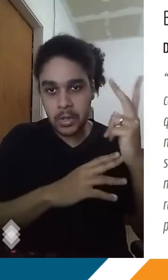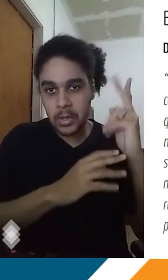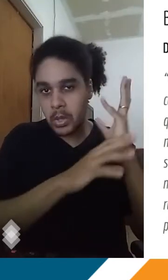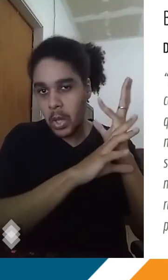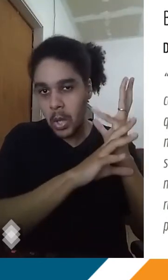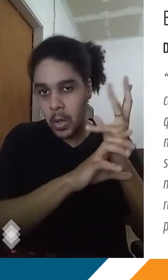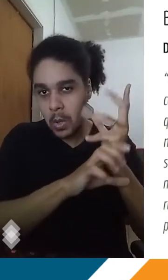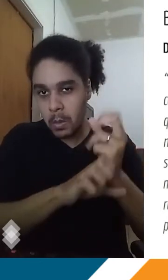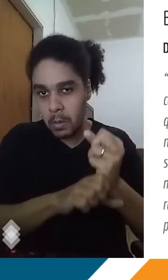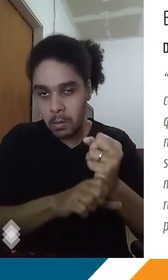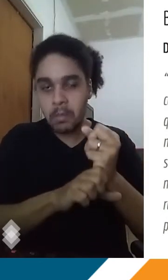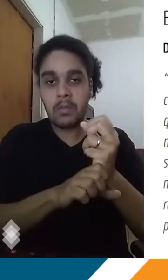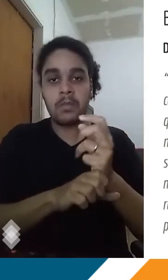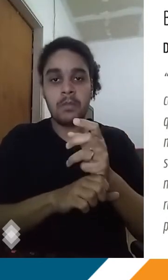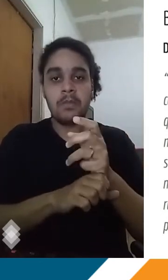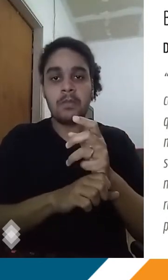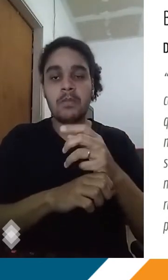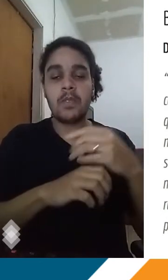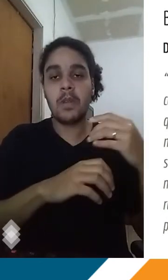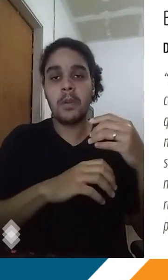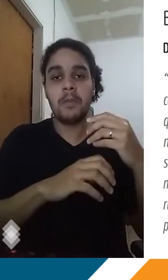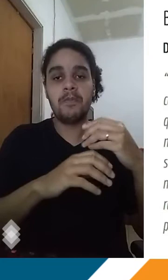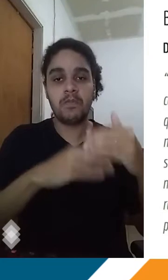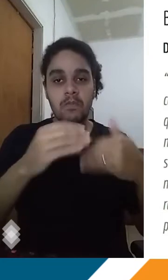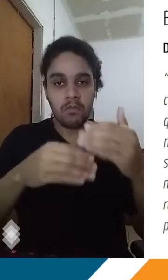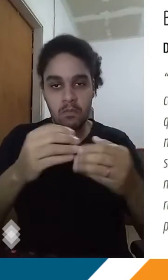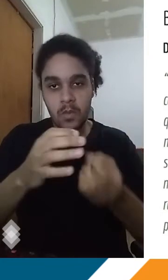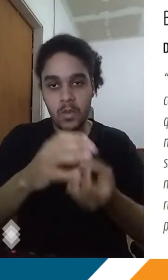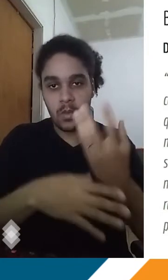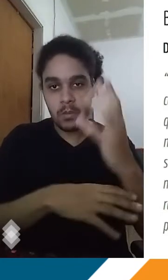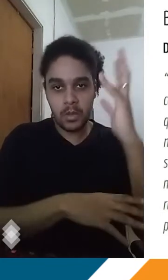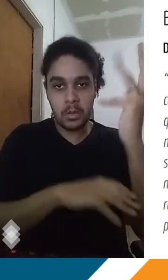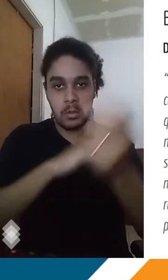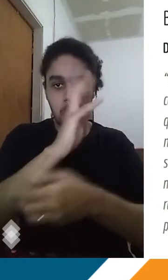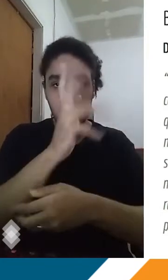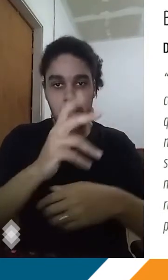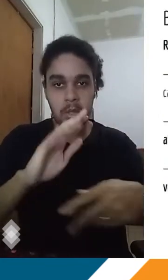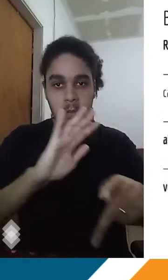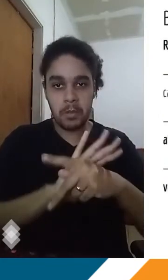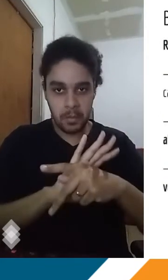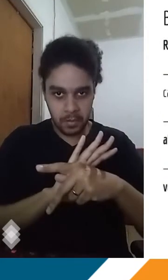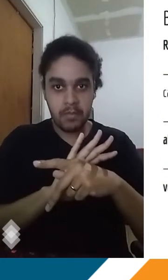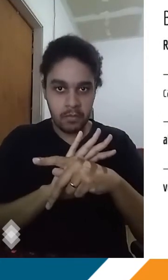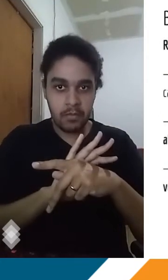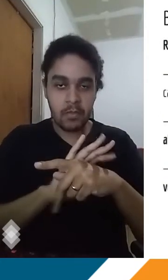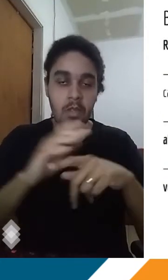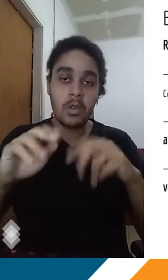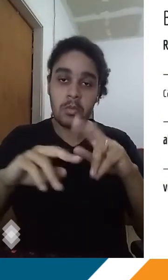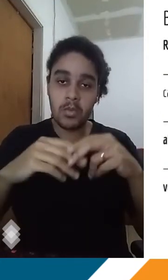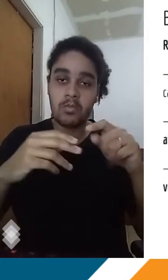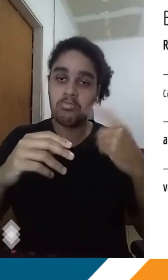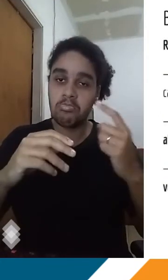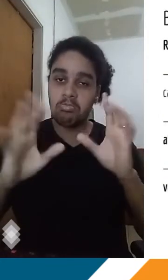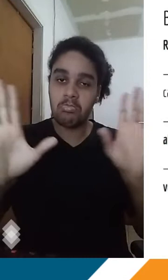mesmos processos de formação da paisagem, resultando em uma diversidade própria. Portanto, a gente pode